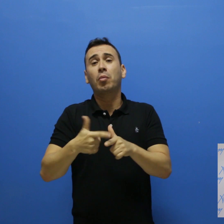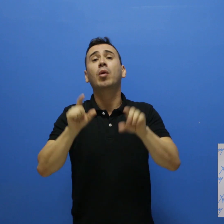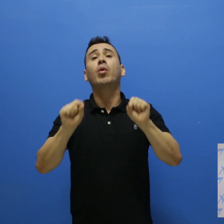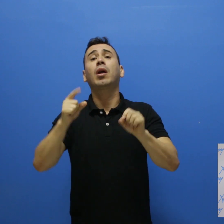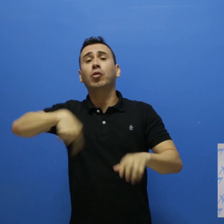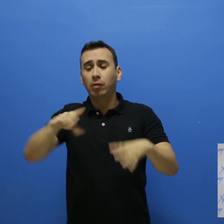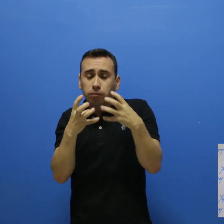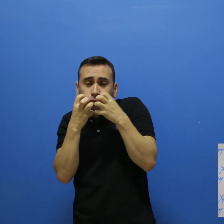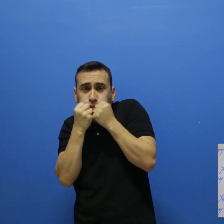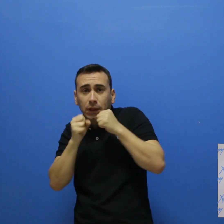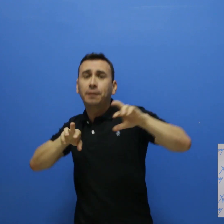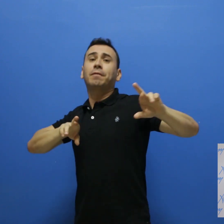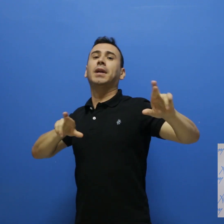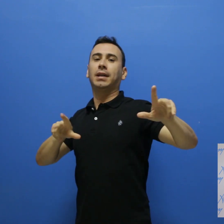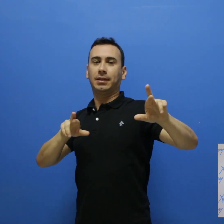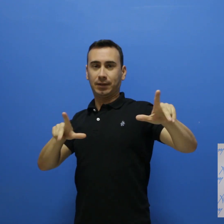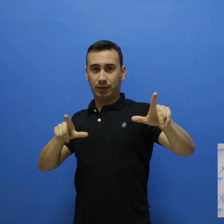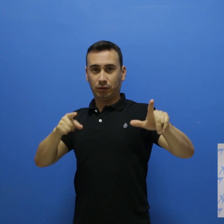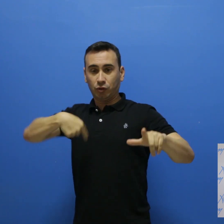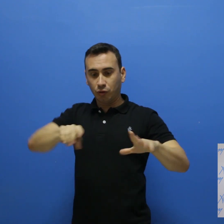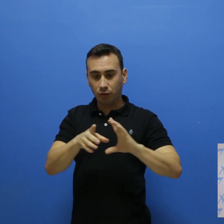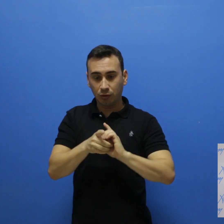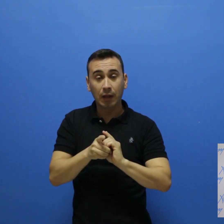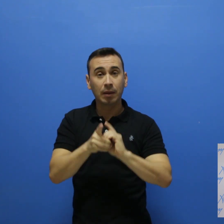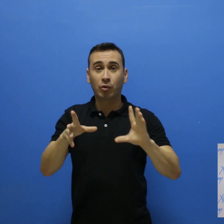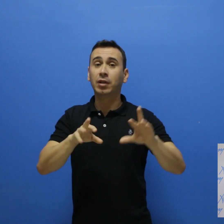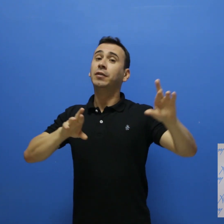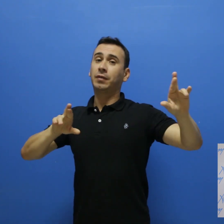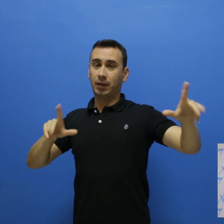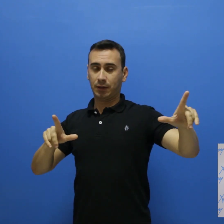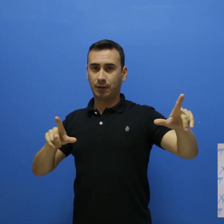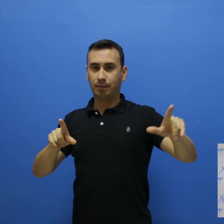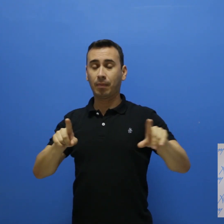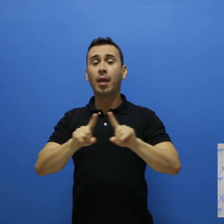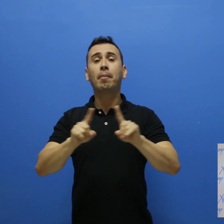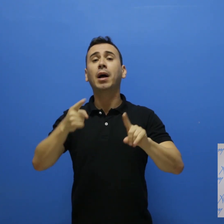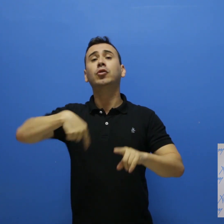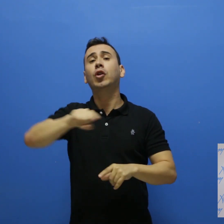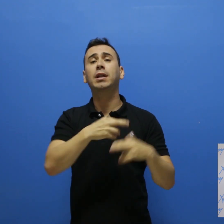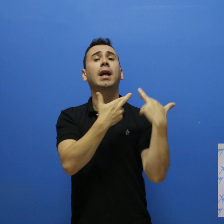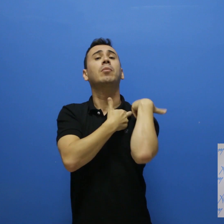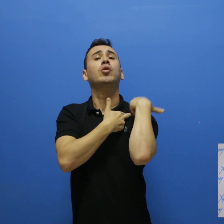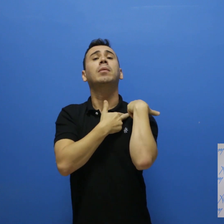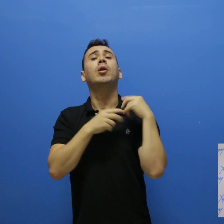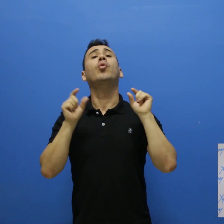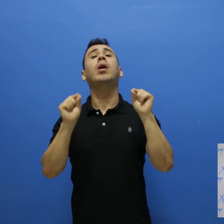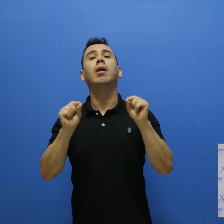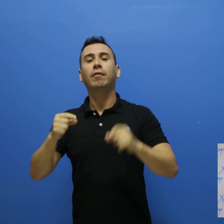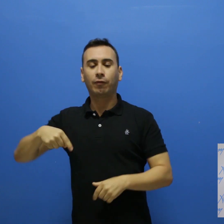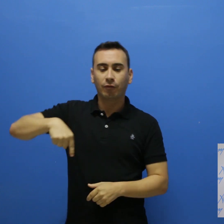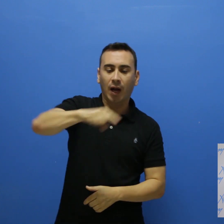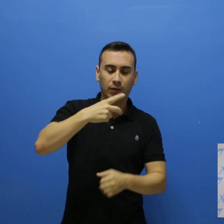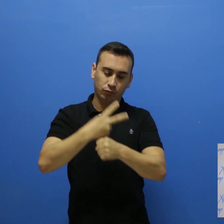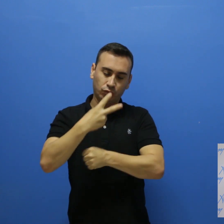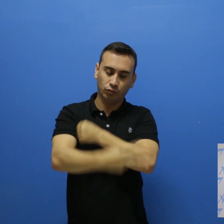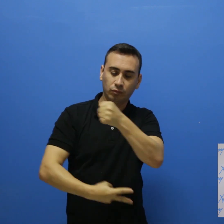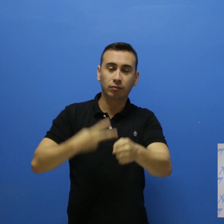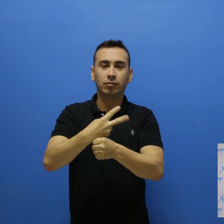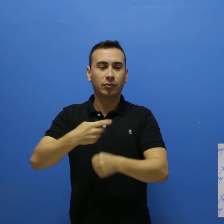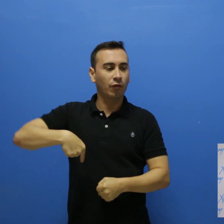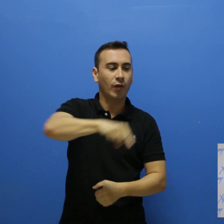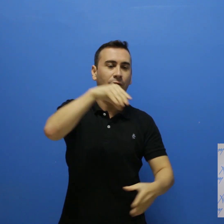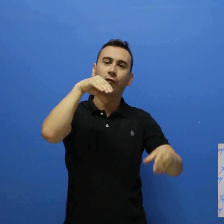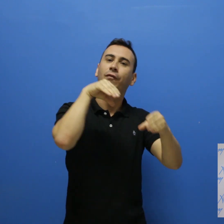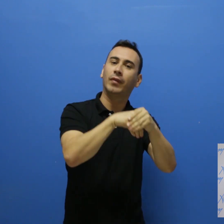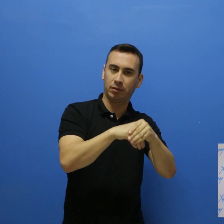esse aspecto democrático. A única coisa que nos resta enquanto cidadãos é comparecer a cada 2 anos para